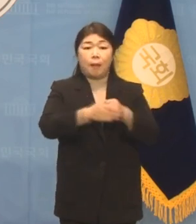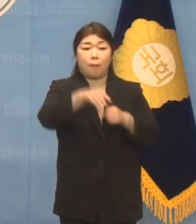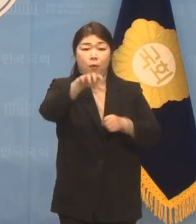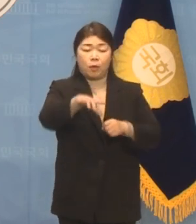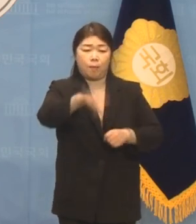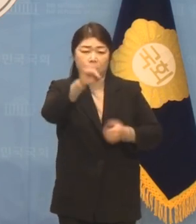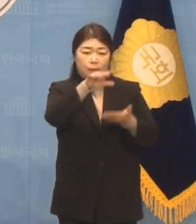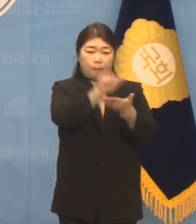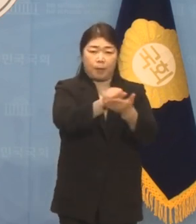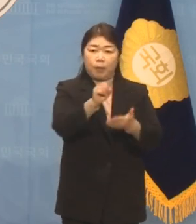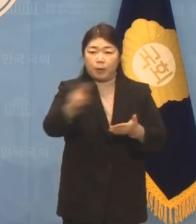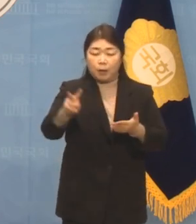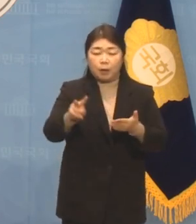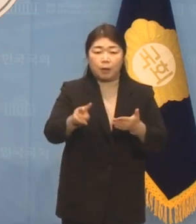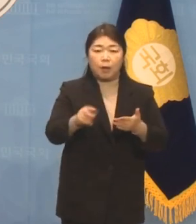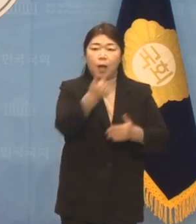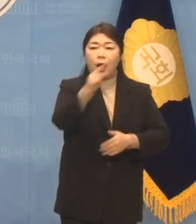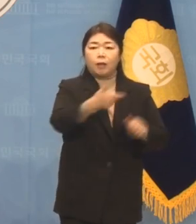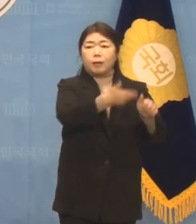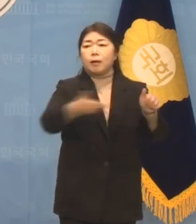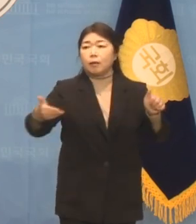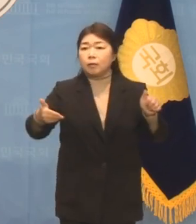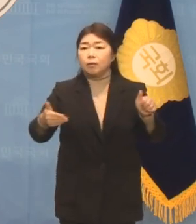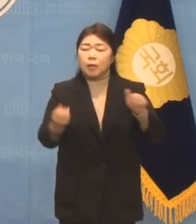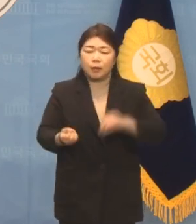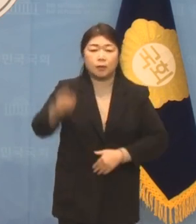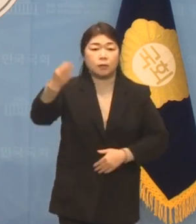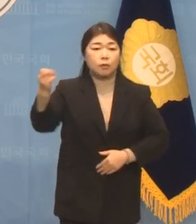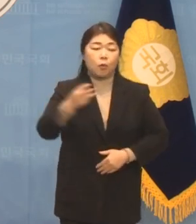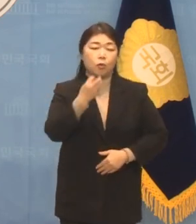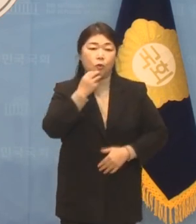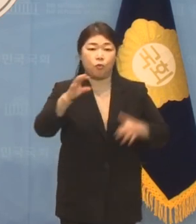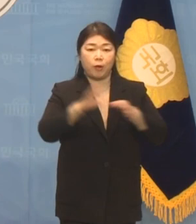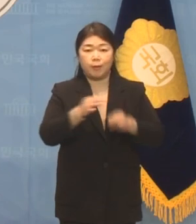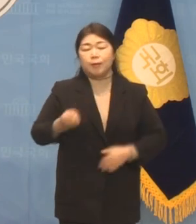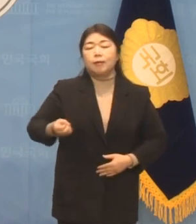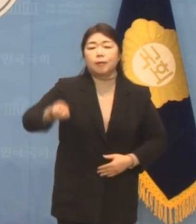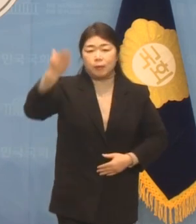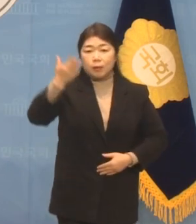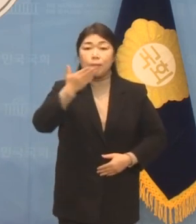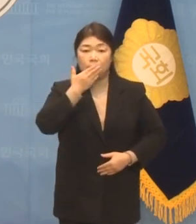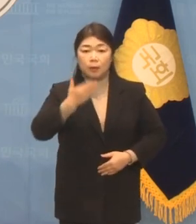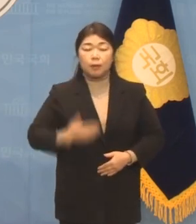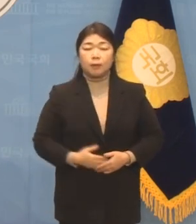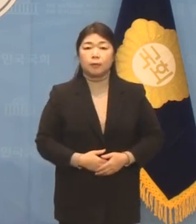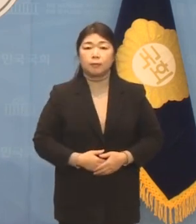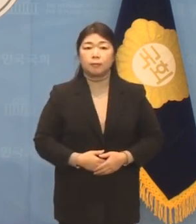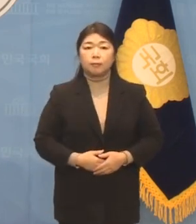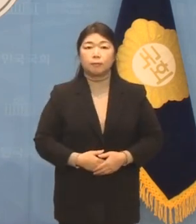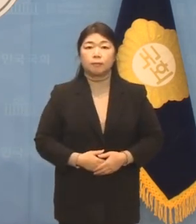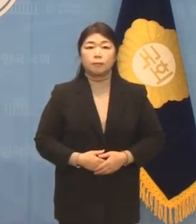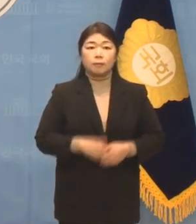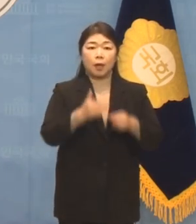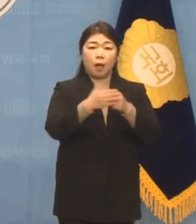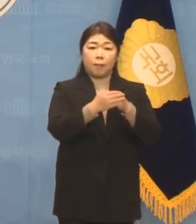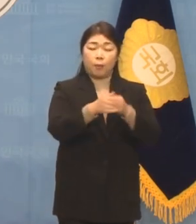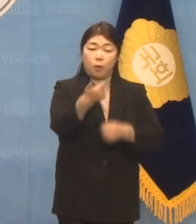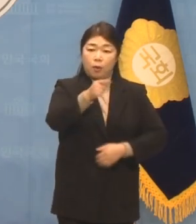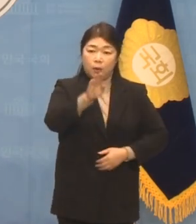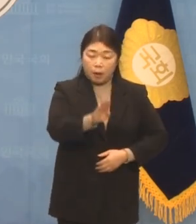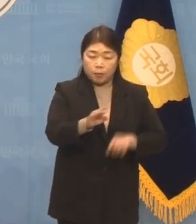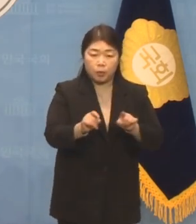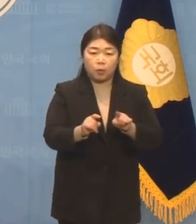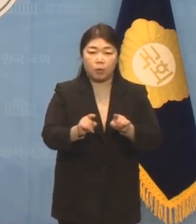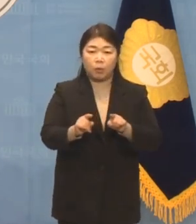잡아야 한강벨트의 승리, 서울의 승리를 할 수 있습니다. 마포가 강북의